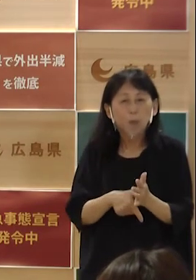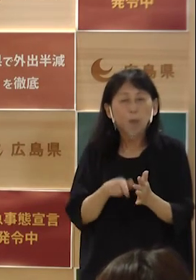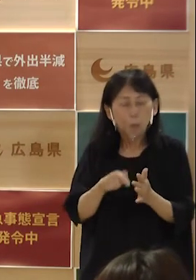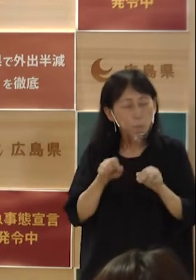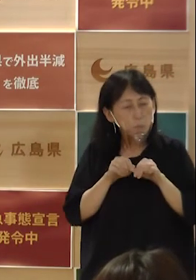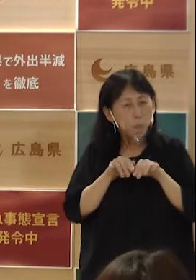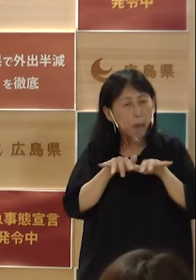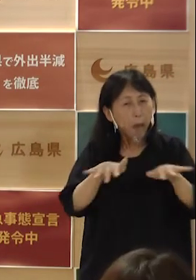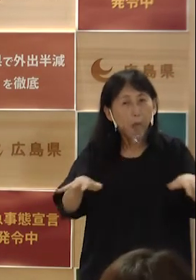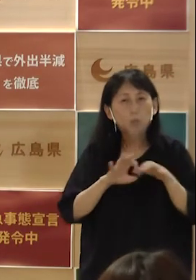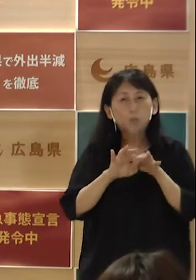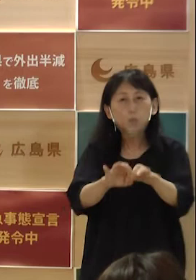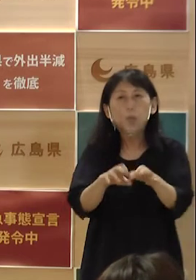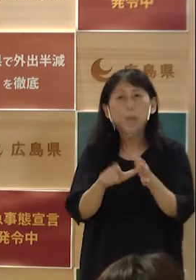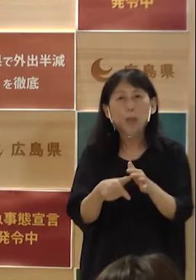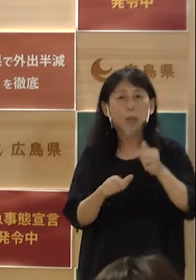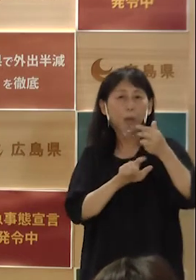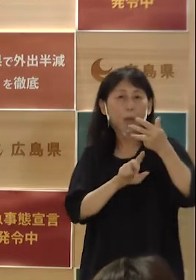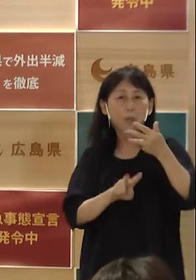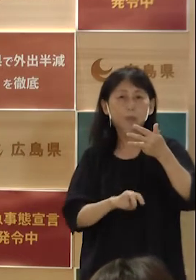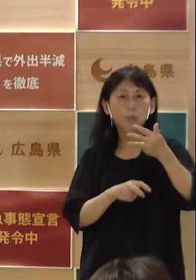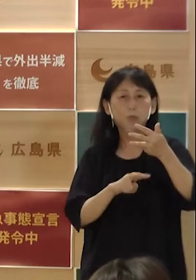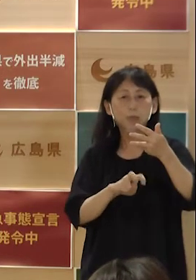合に、早ければ26日にも、